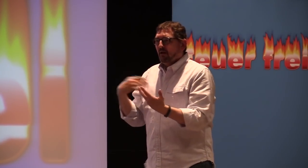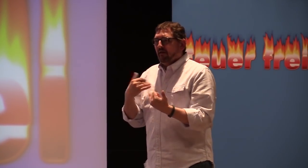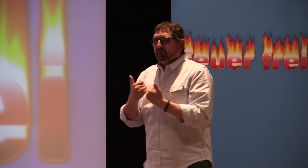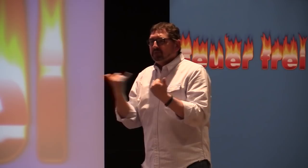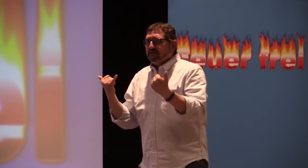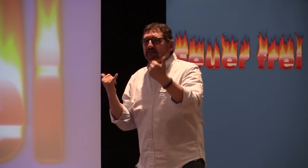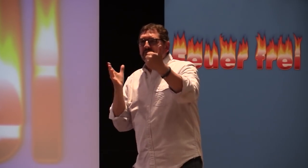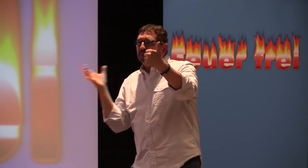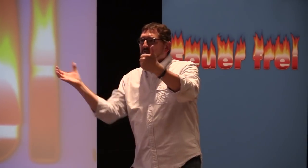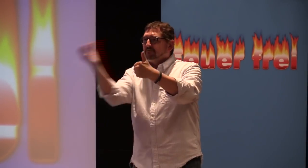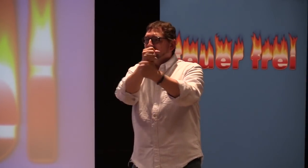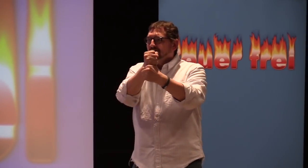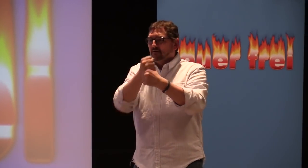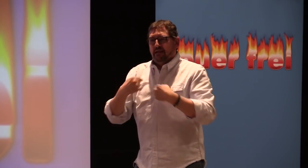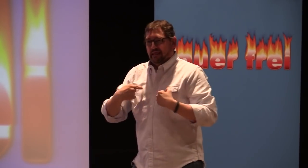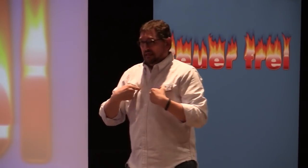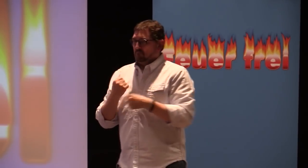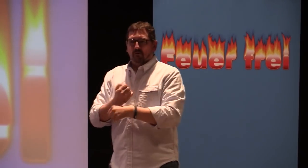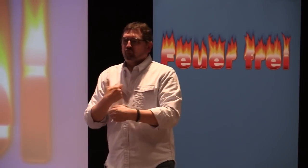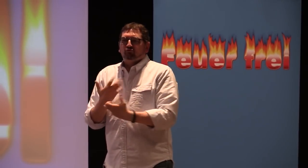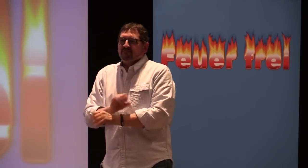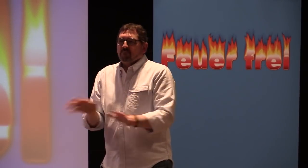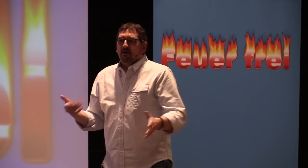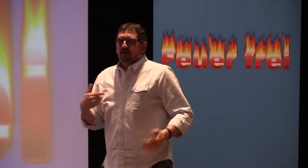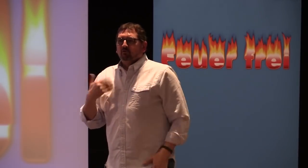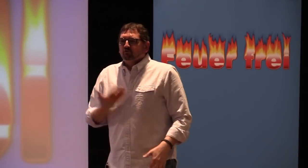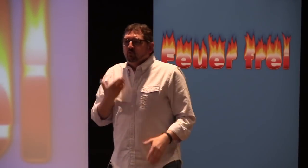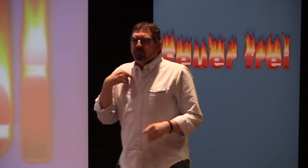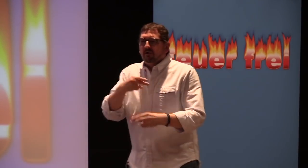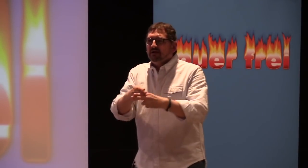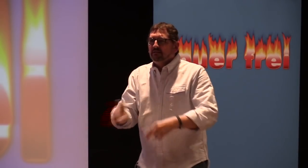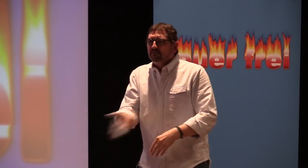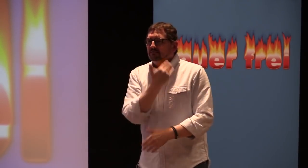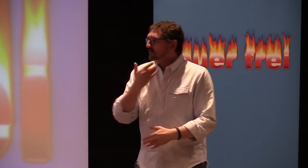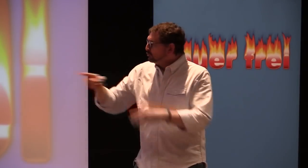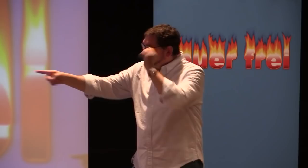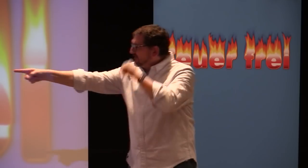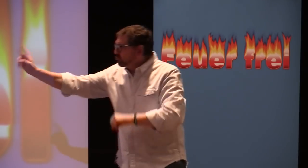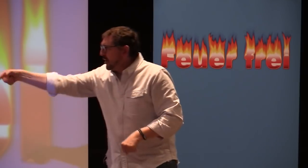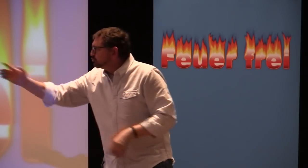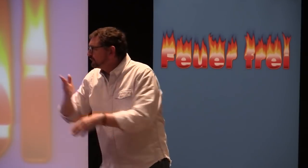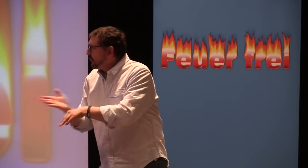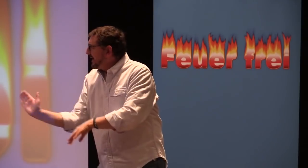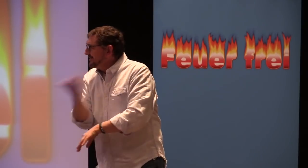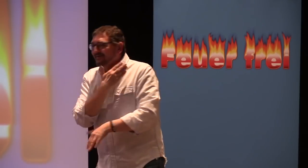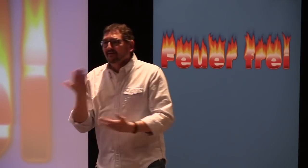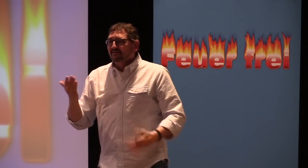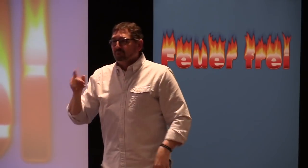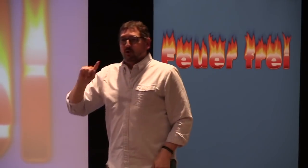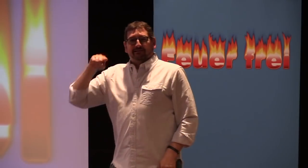Und das, was Patrick gerade sagte, das ist diese Veränderung, die man akzeptieren muss. Ja, auf jeden Fall. Aber ich muss schon sagen, ich persönlich bin ja auch im Alter